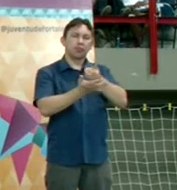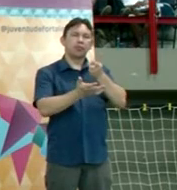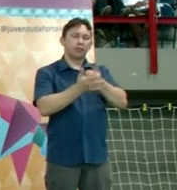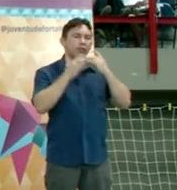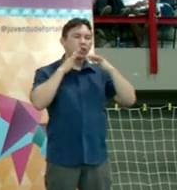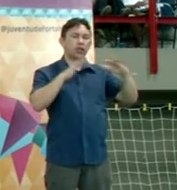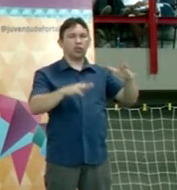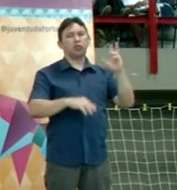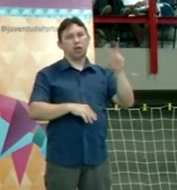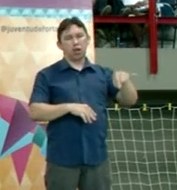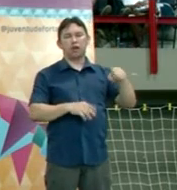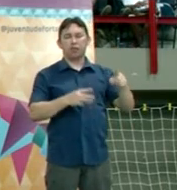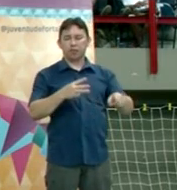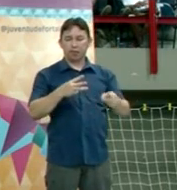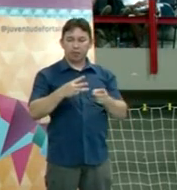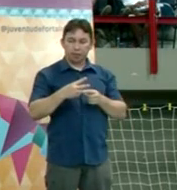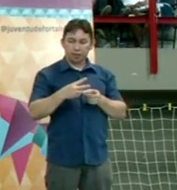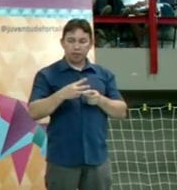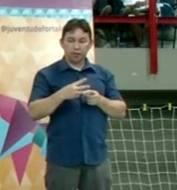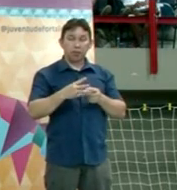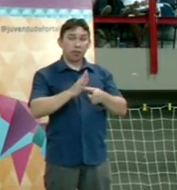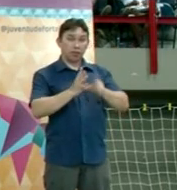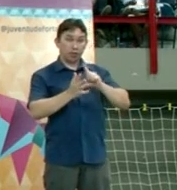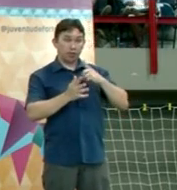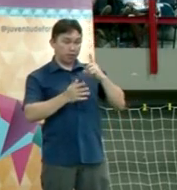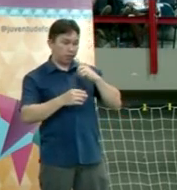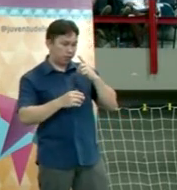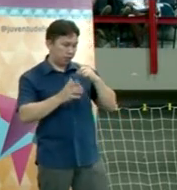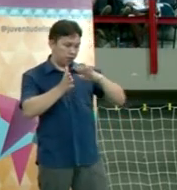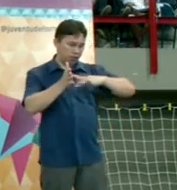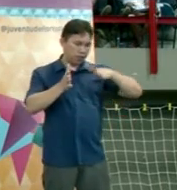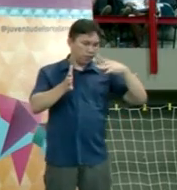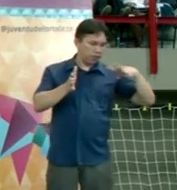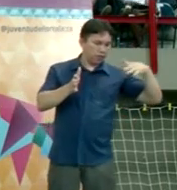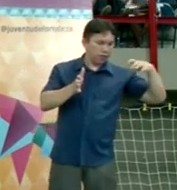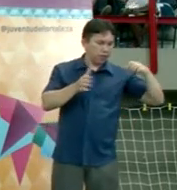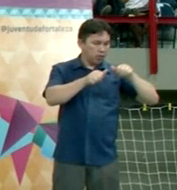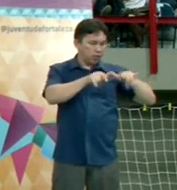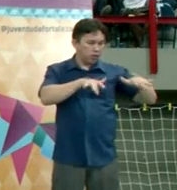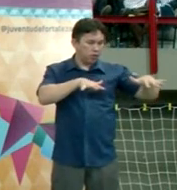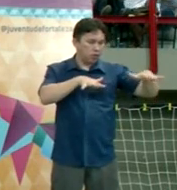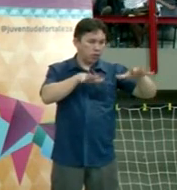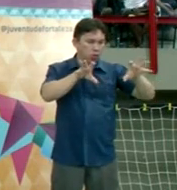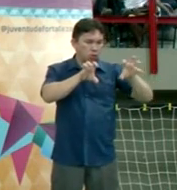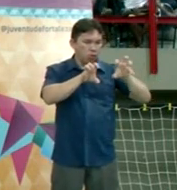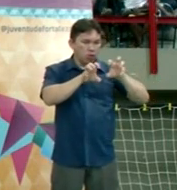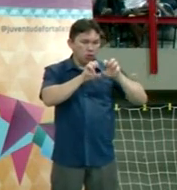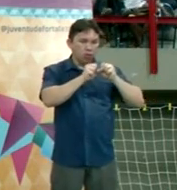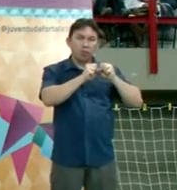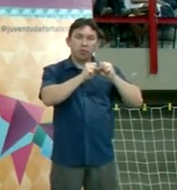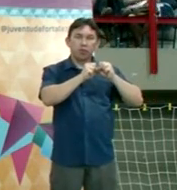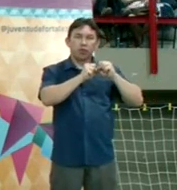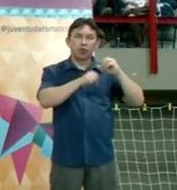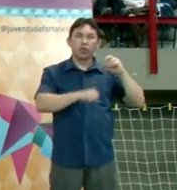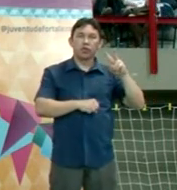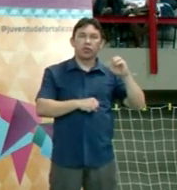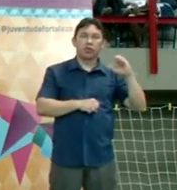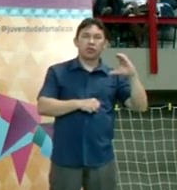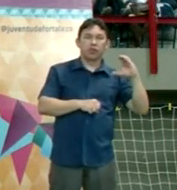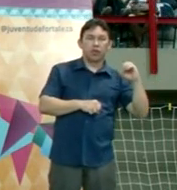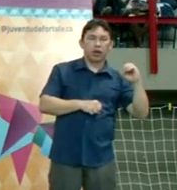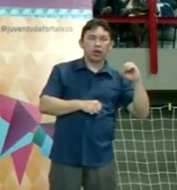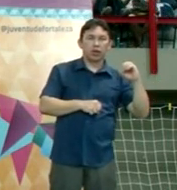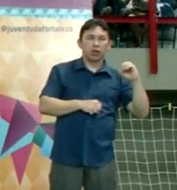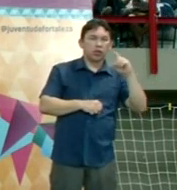constantes da natureza. Foi dito antes que as ondas eletromagnéticas se propagam no vácuo. E se eu já